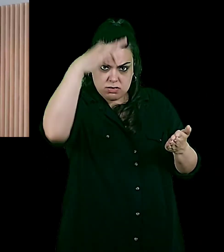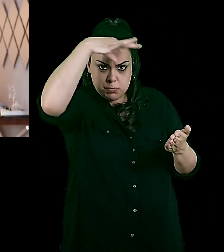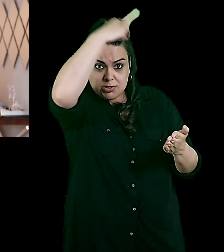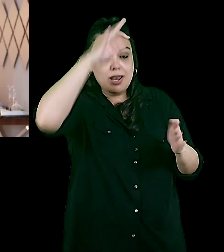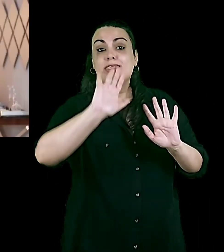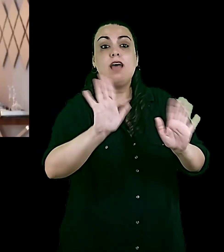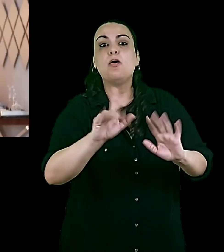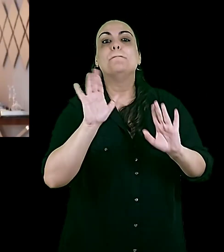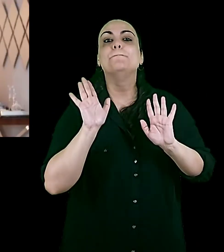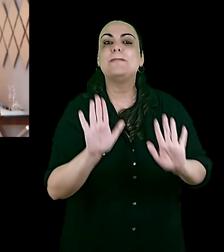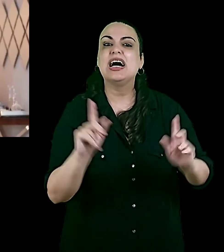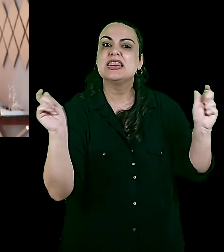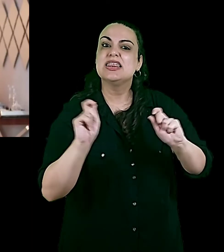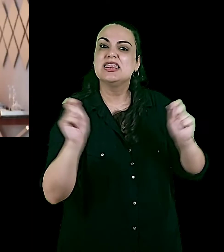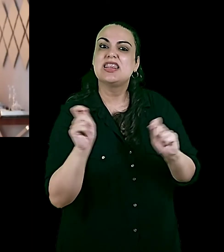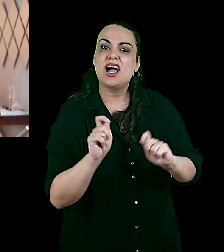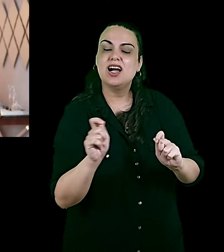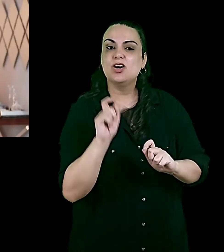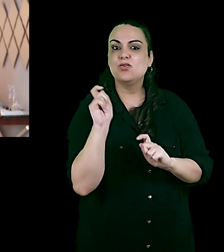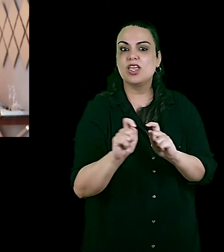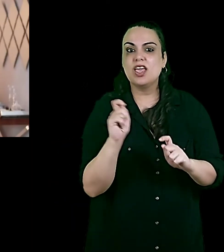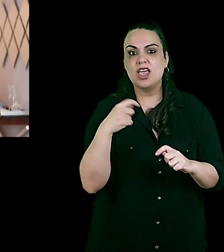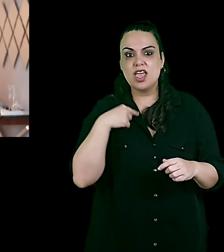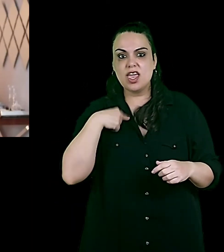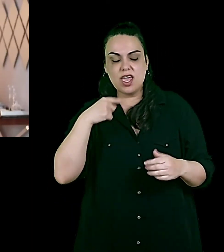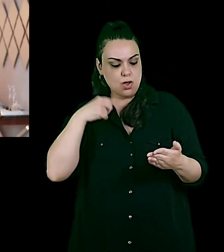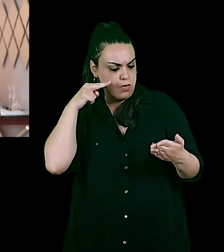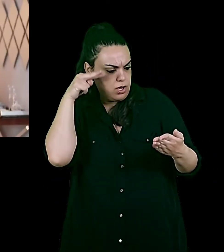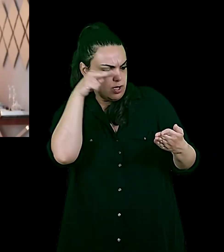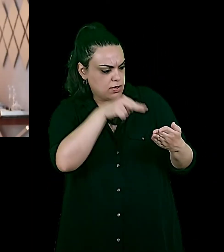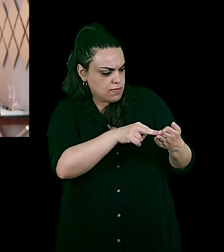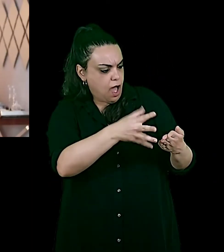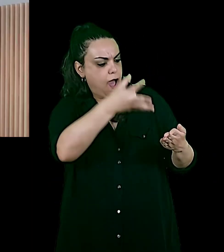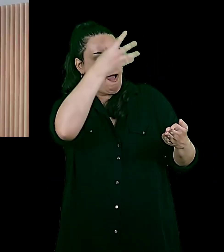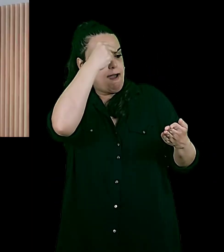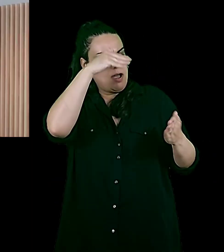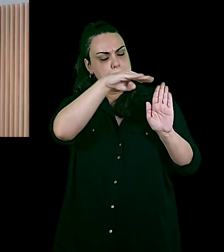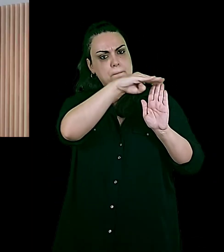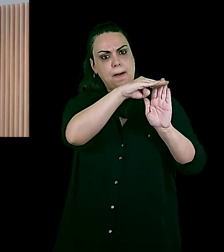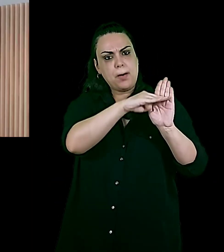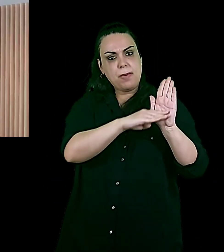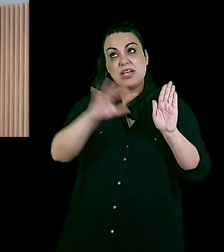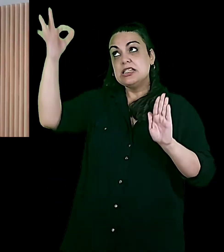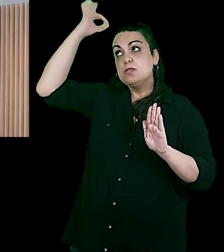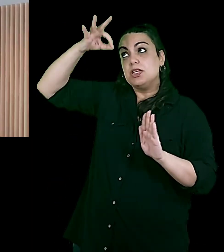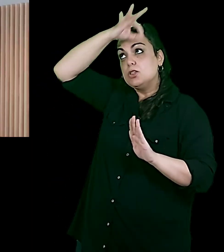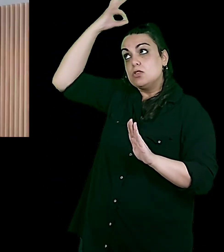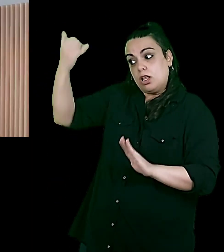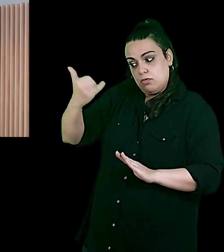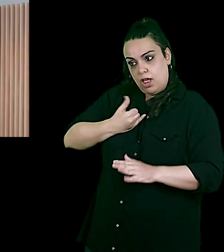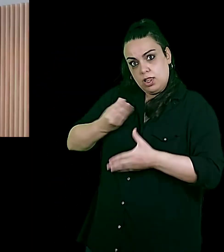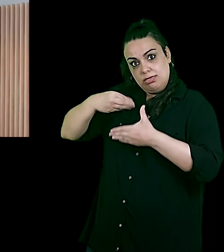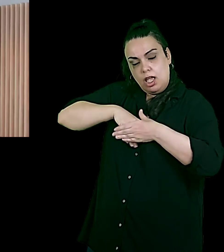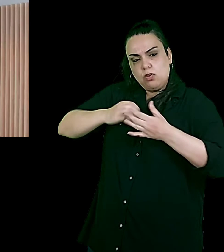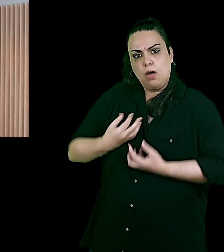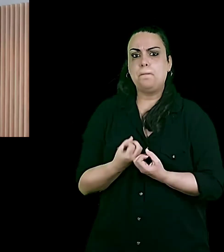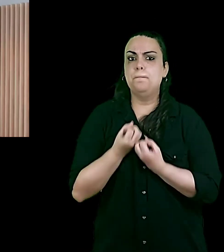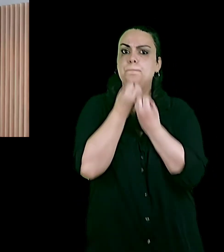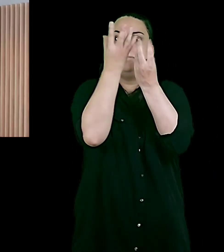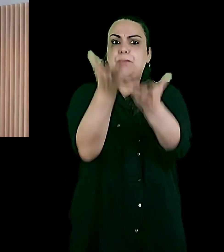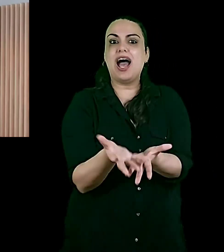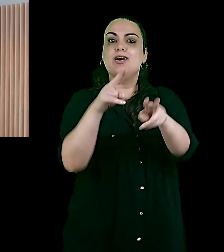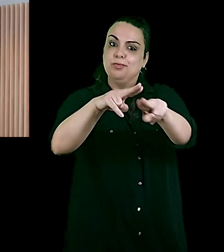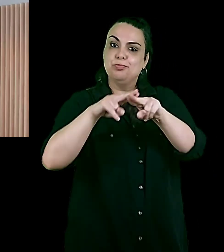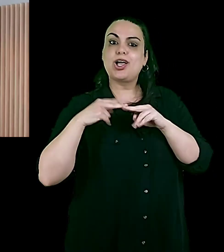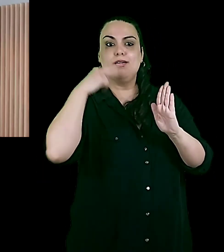Santo? Não, mas é a única forma de eu tornar possível, trazendo para o lado de fora, aquilo que o Espírito Santo colocou do lado de dentro, no meu